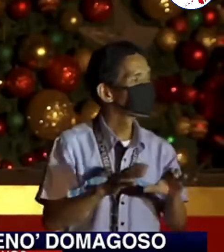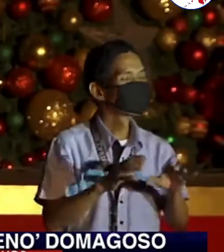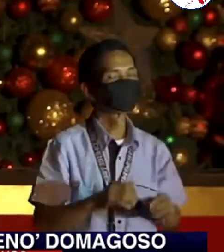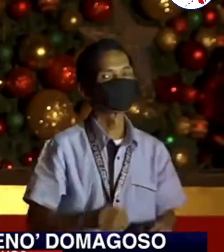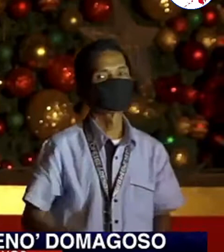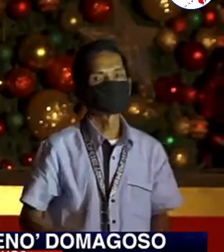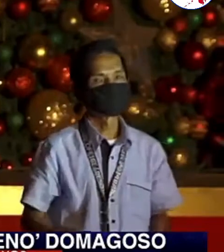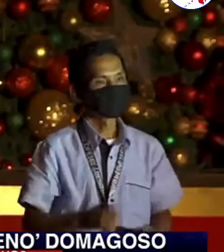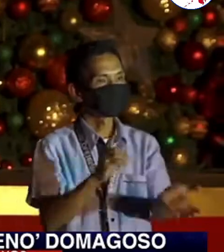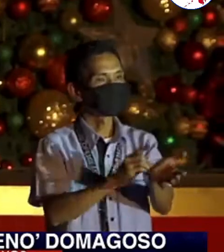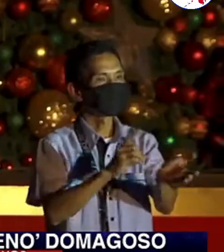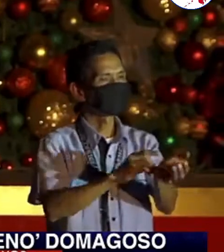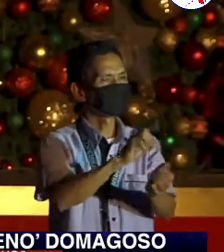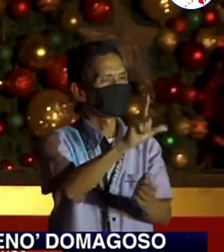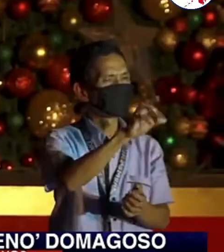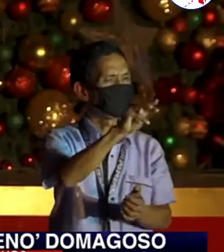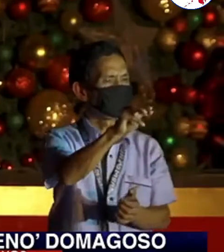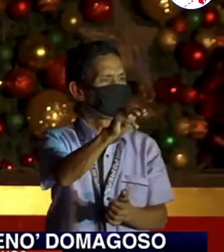Doktora Lim.